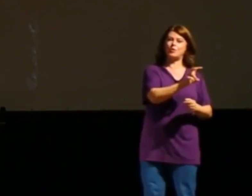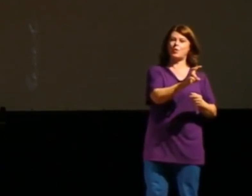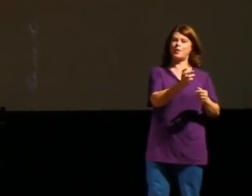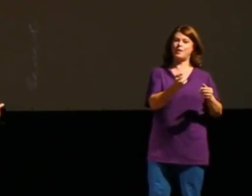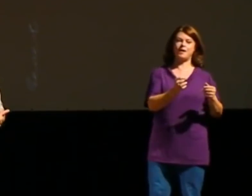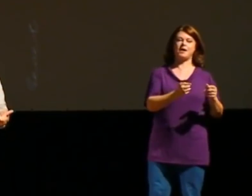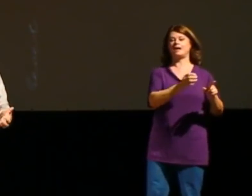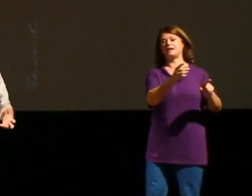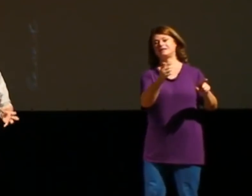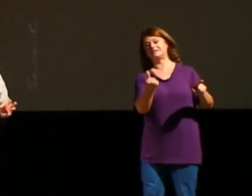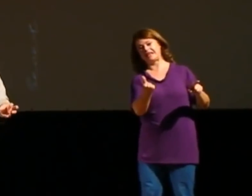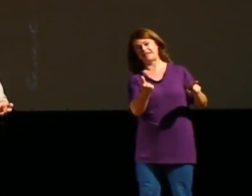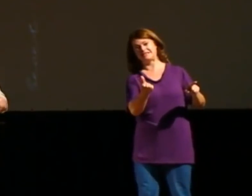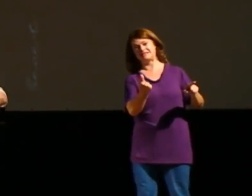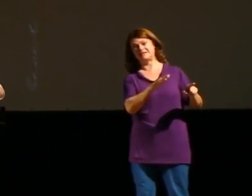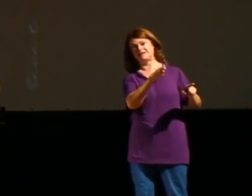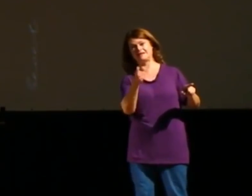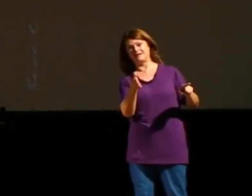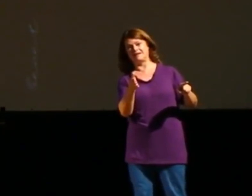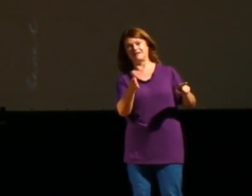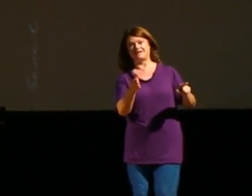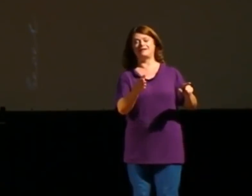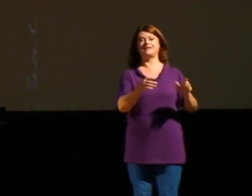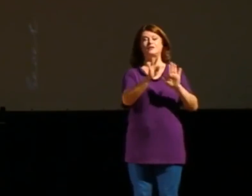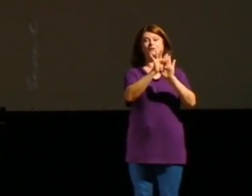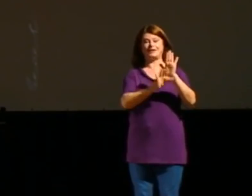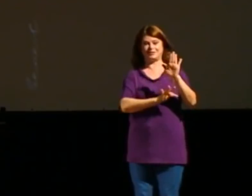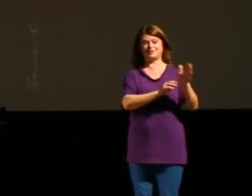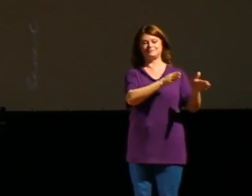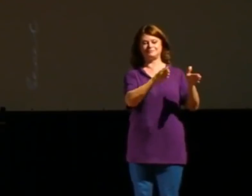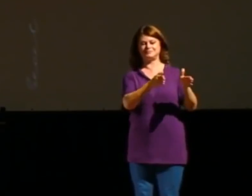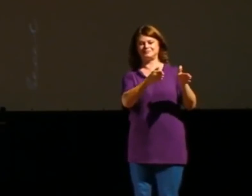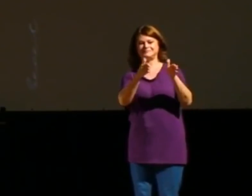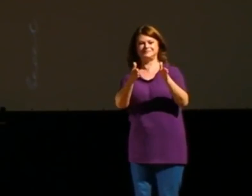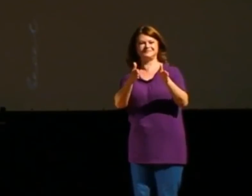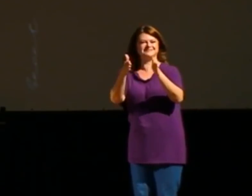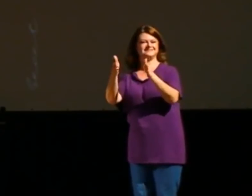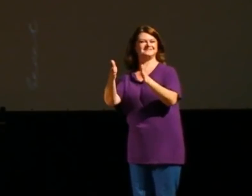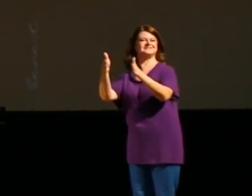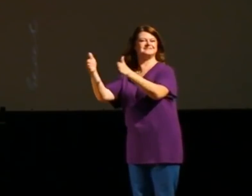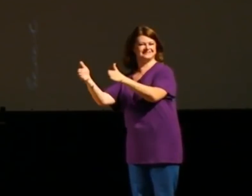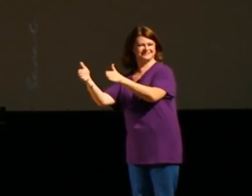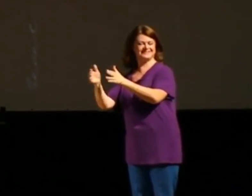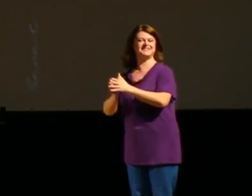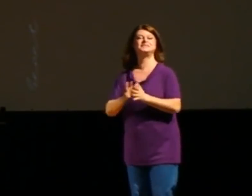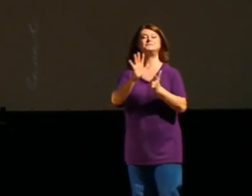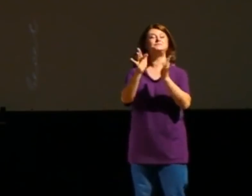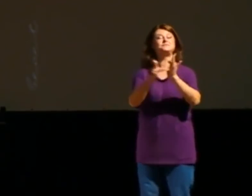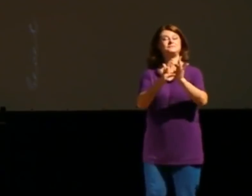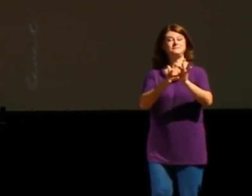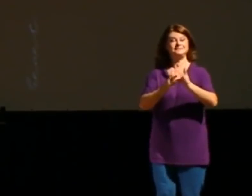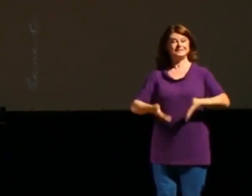capítulo 6, perdão, Jesus, ele passa na cidade de Nazaré, que foi a cidade que ele foi criado. Ele nasce em Belém, mas